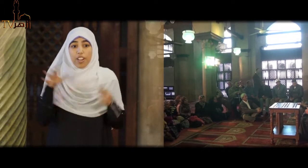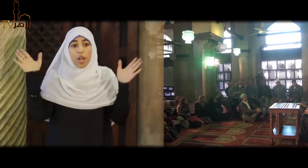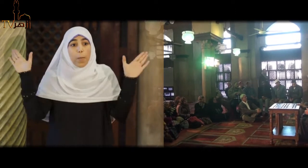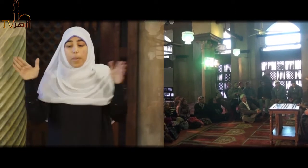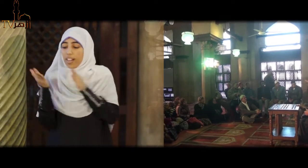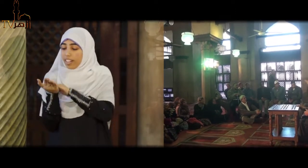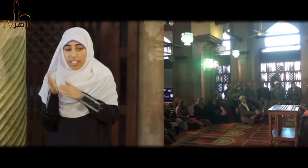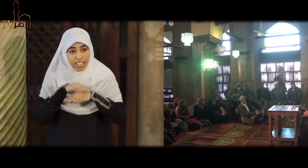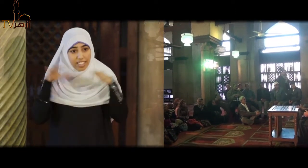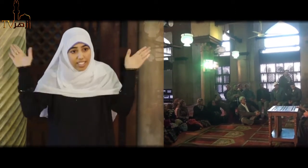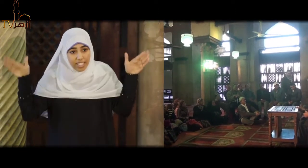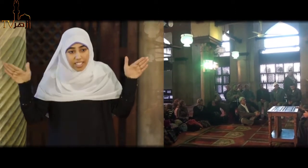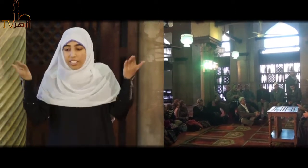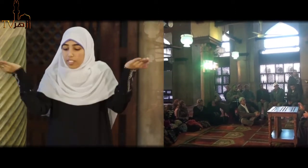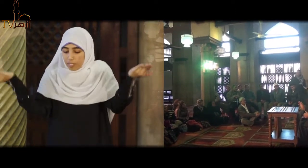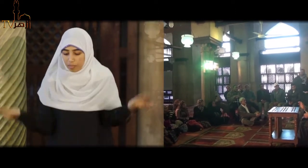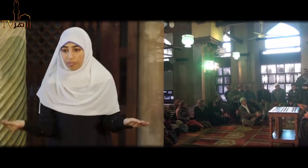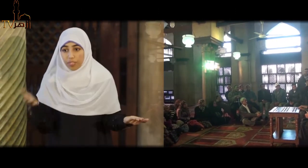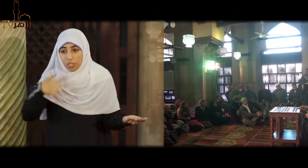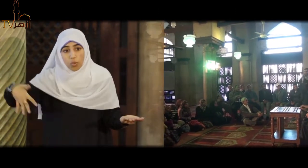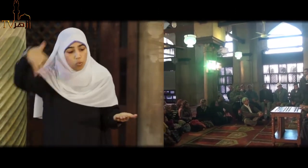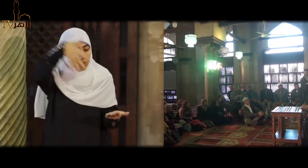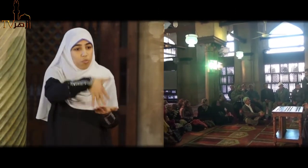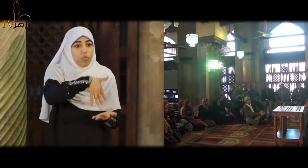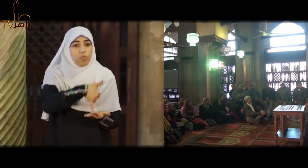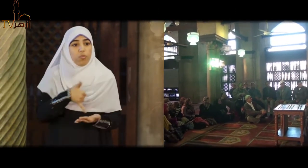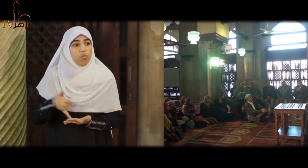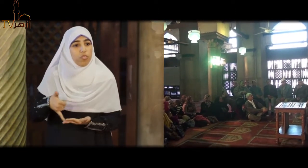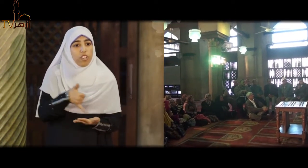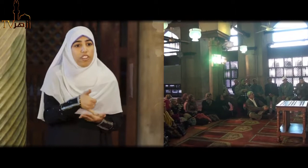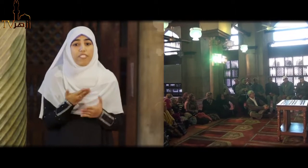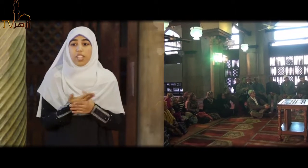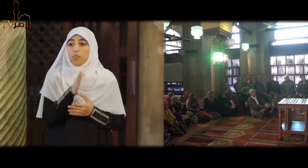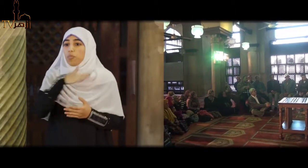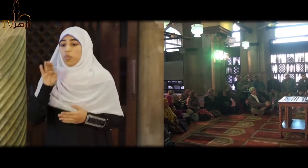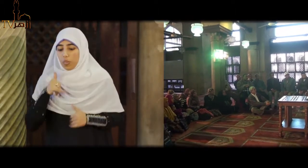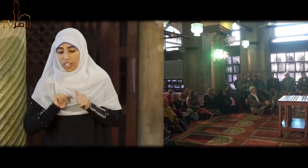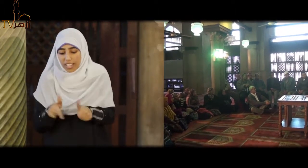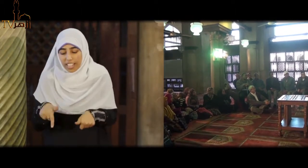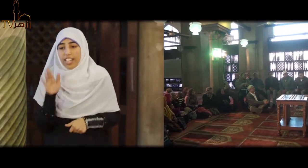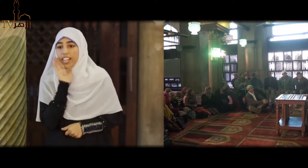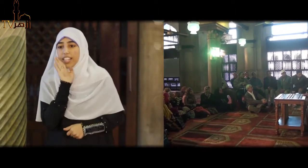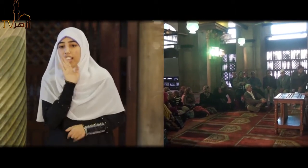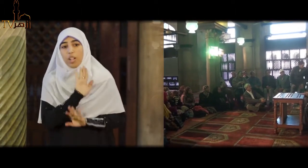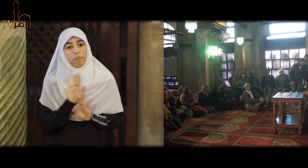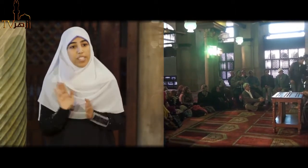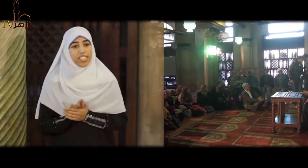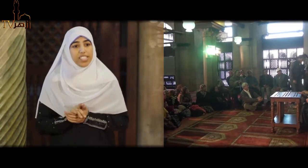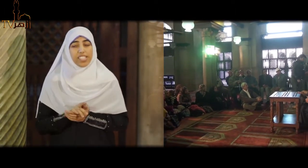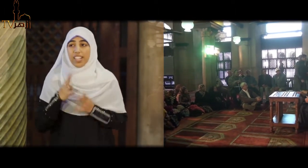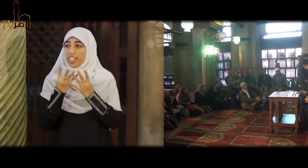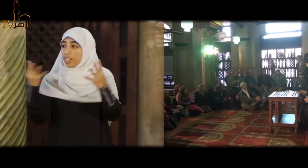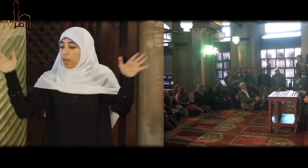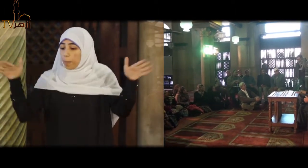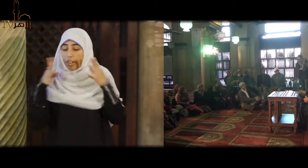من الممكن يقول واحد أو واحدة: جئت لأعلم غيري، هذه نية صالحة.